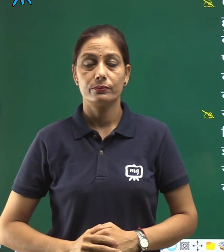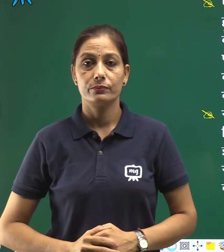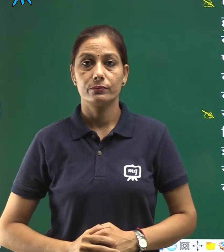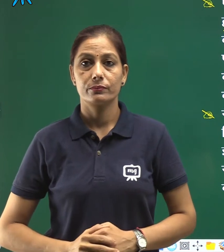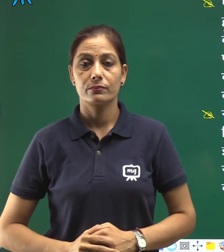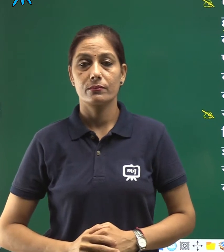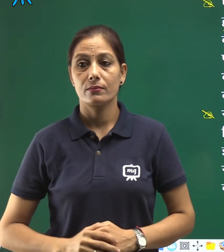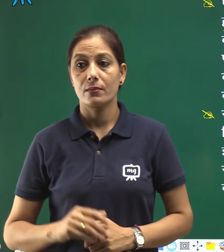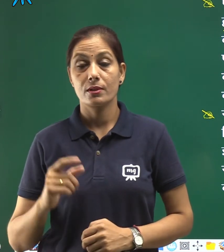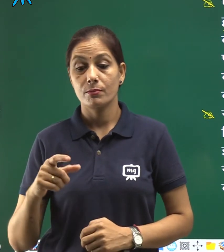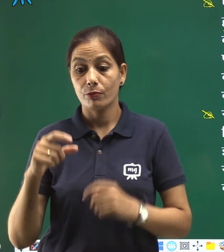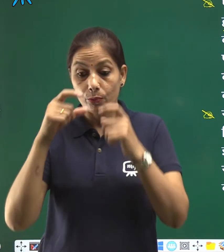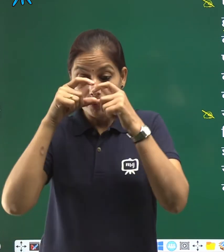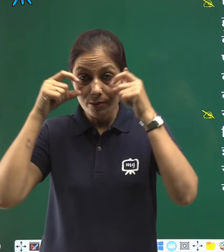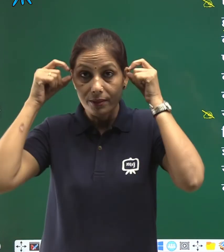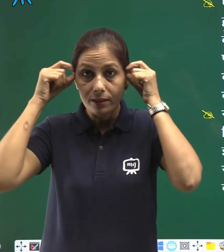जिसमें वे चश्मा लगाते हैं,